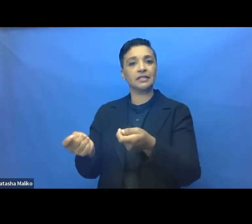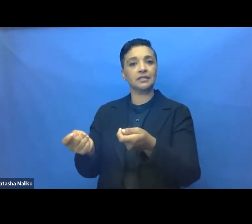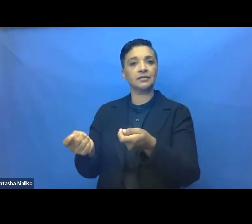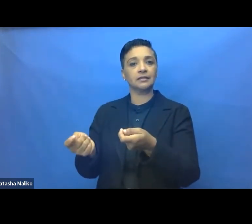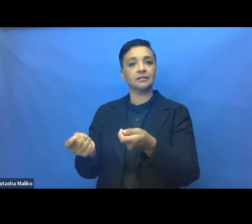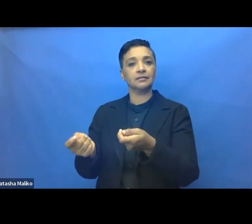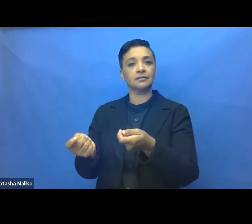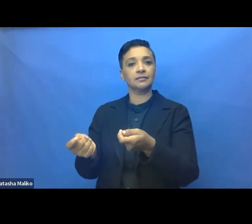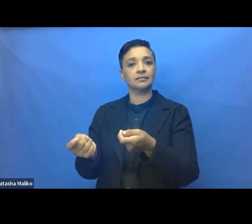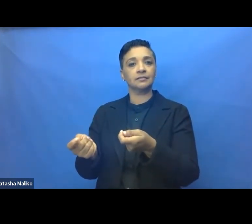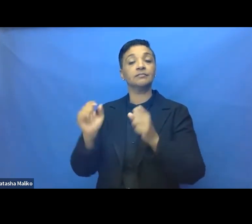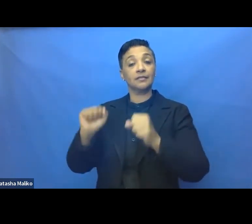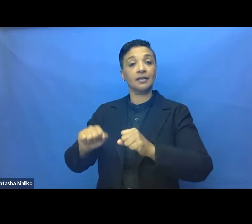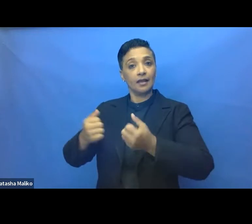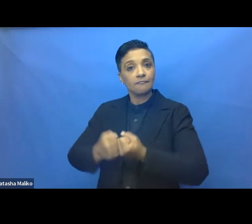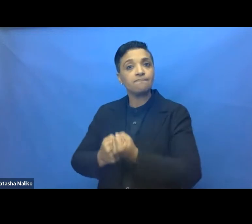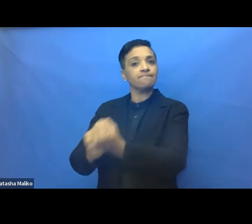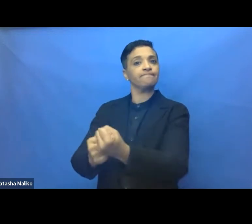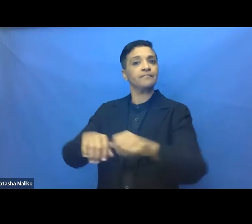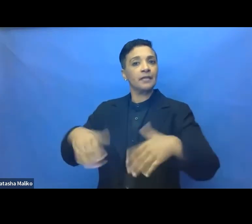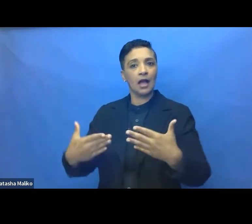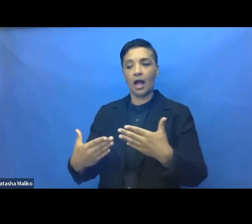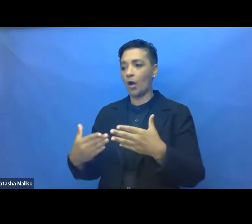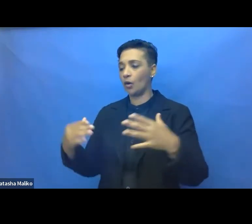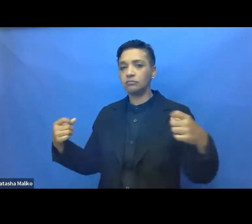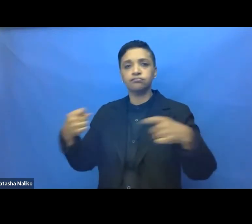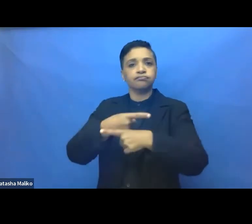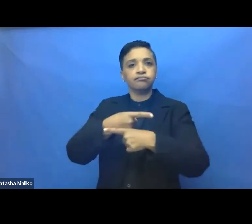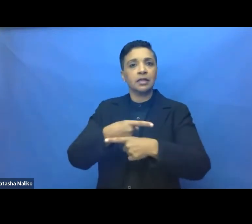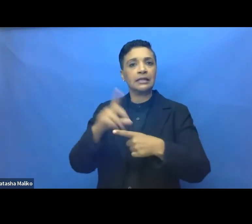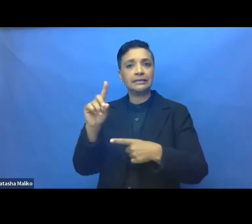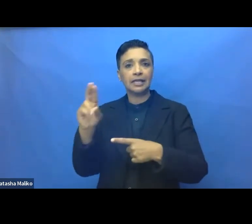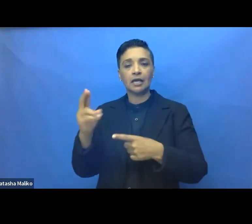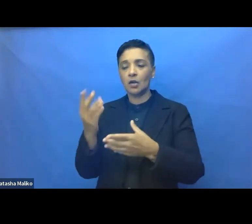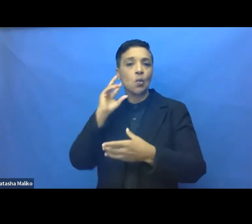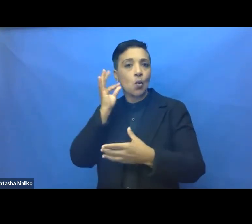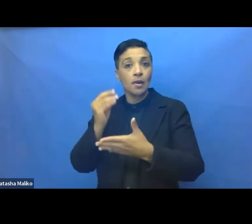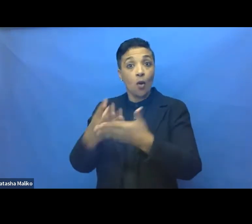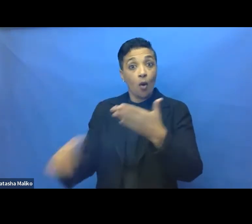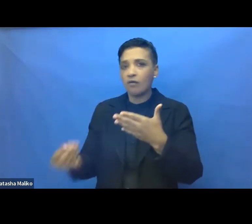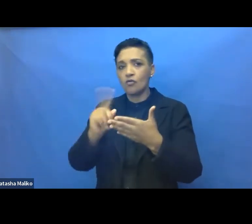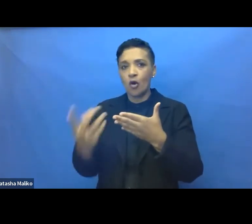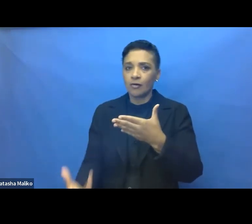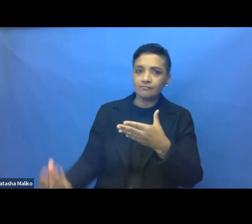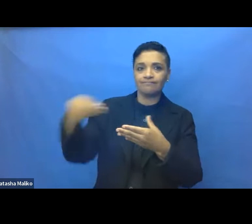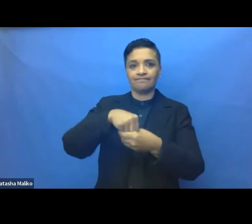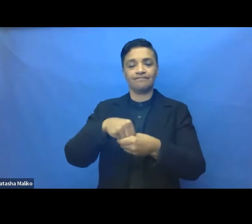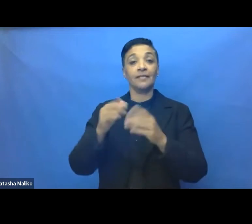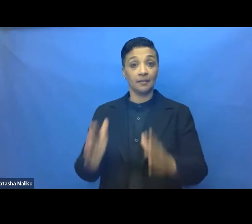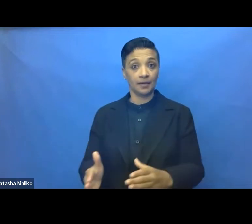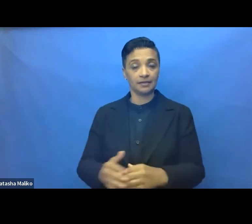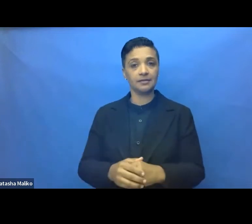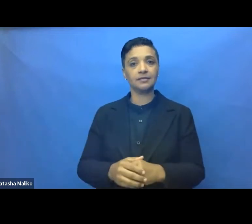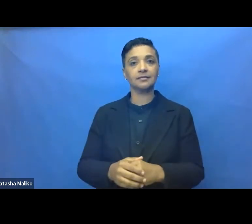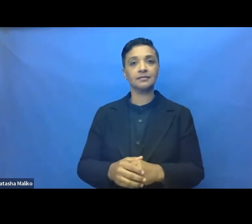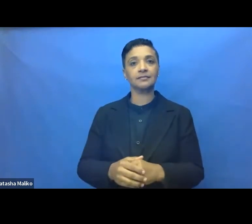la Facilité de résilience Canada-Caraïbes aide à évaluer les lacunes en matière d'inclusion et d'égalité des sexes